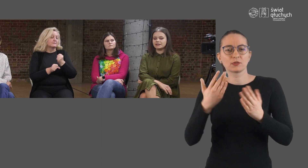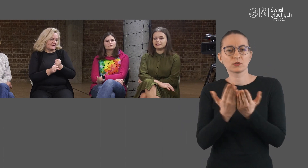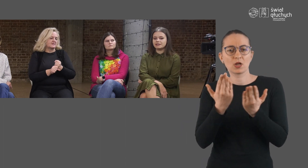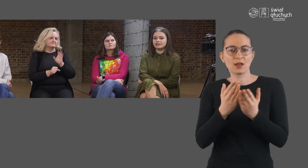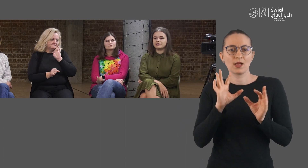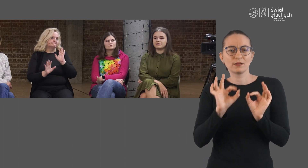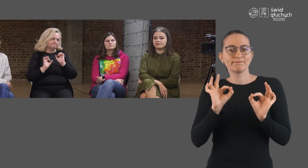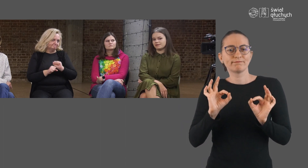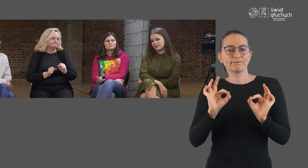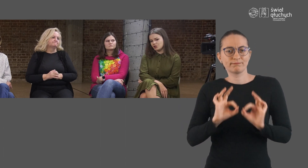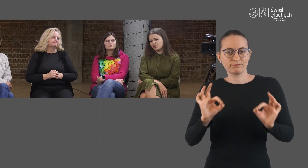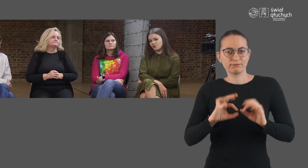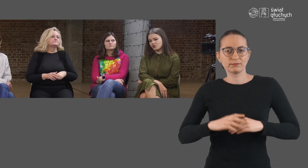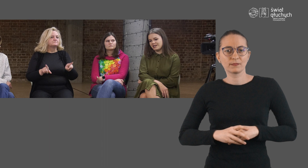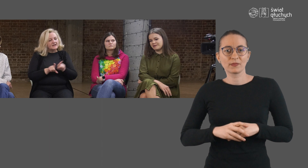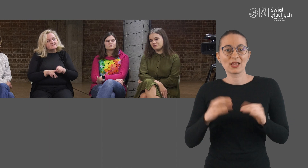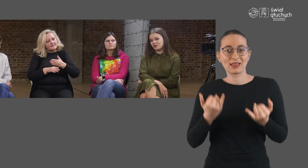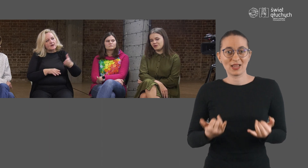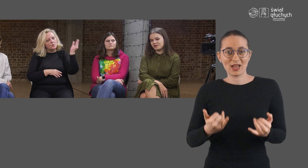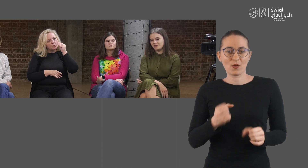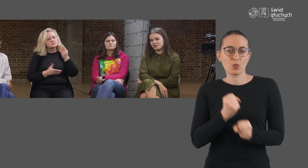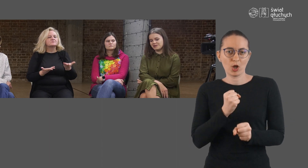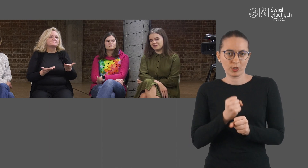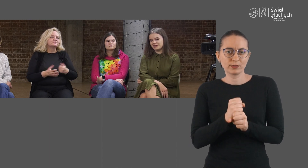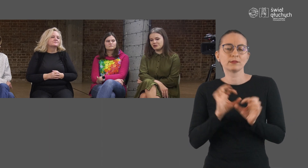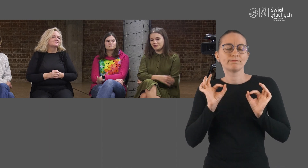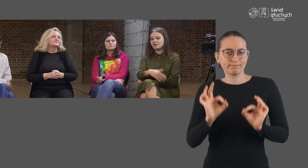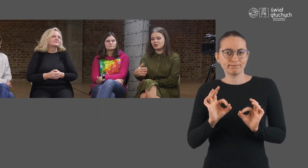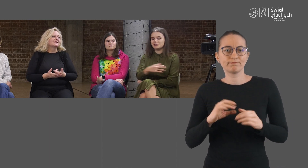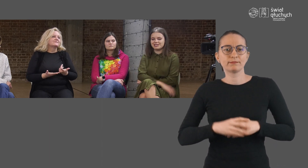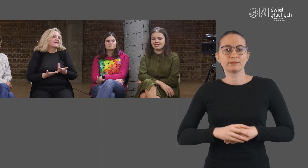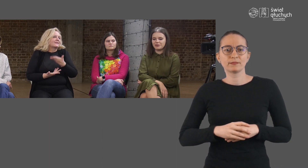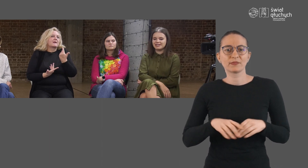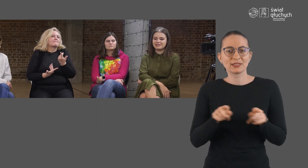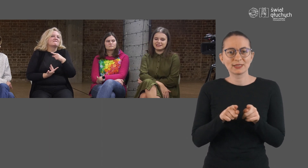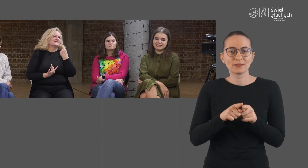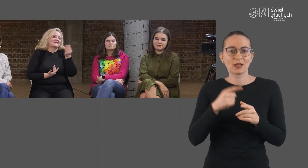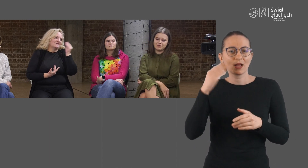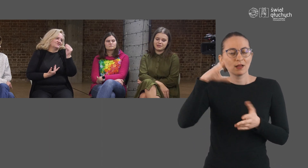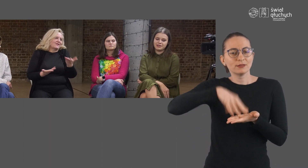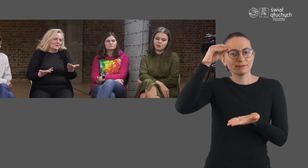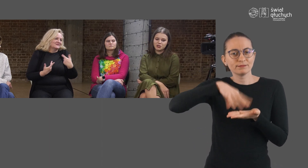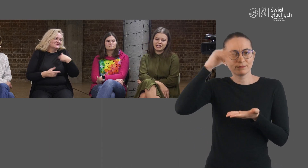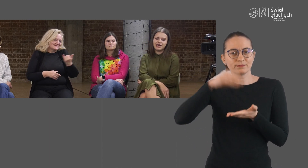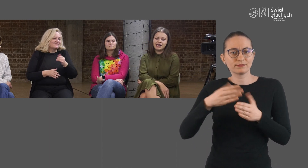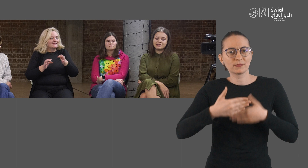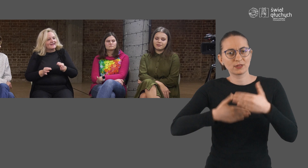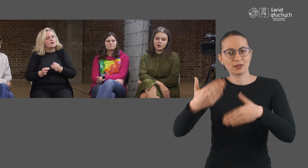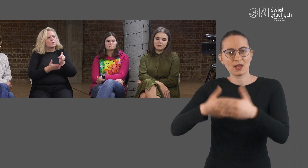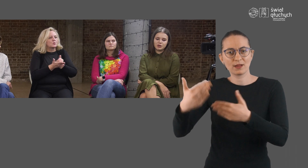pracuję i też się uczę, bo nie dość, nigdy dość jest edukacji, więc jestem na